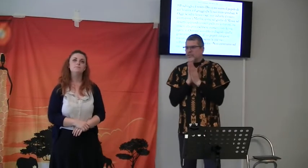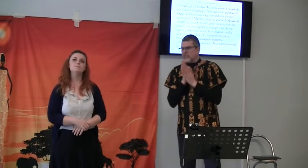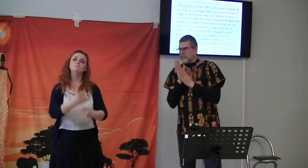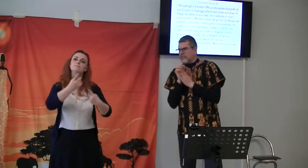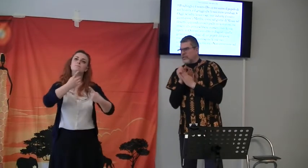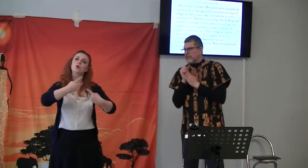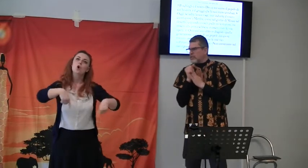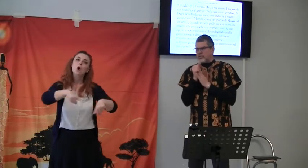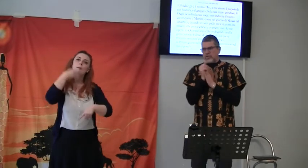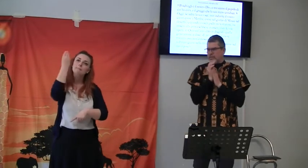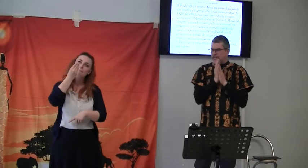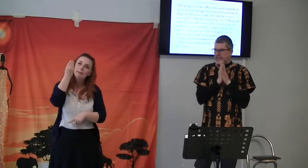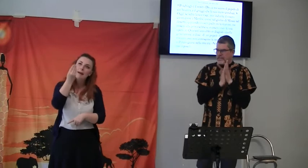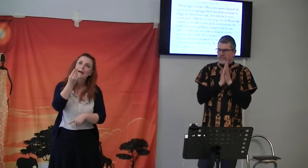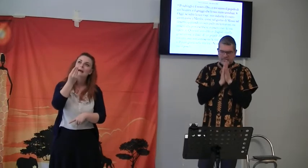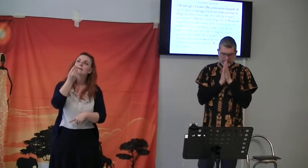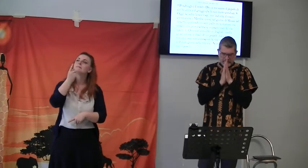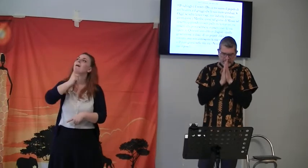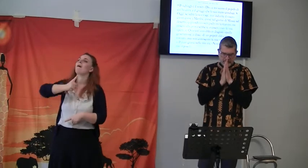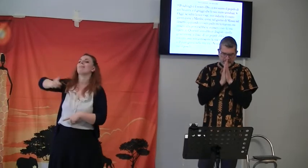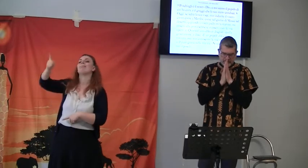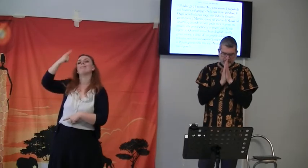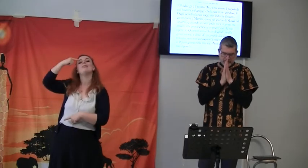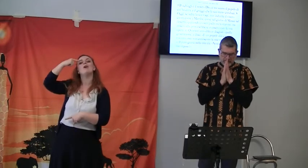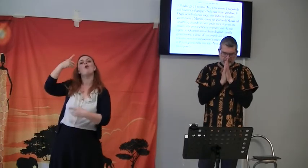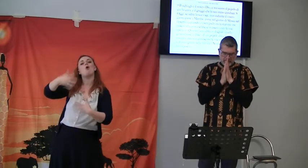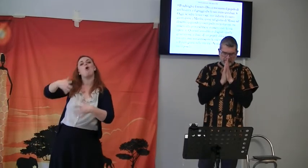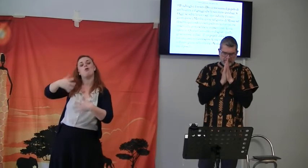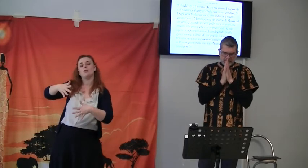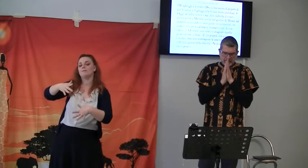pensiamo di conoscere Dio, ma non lo conosciamo abbastanza.